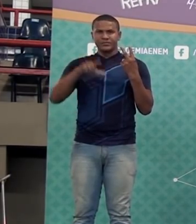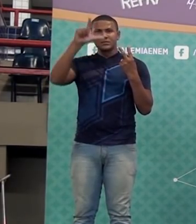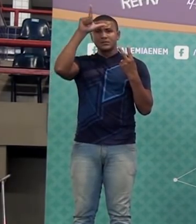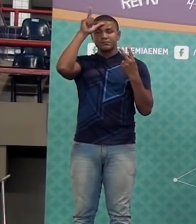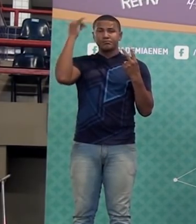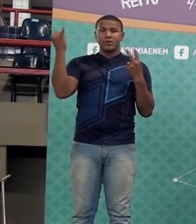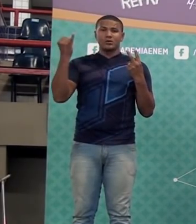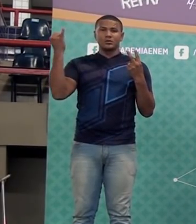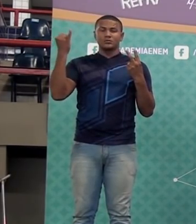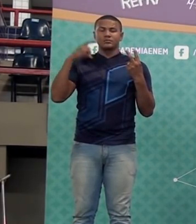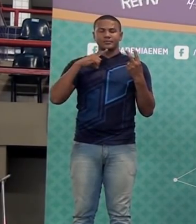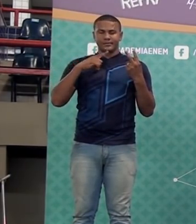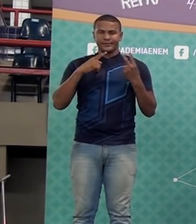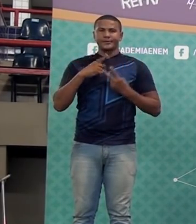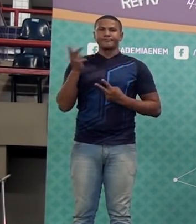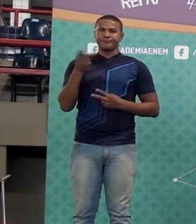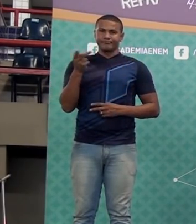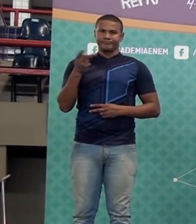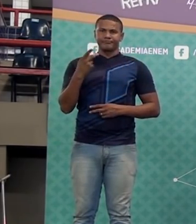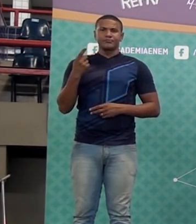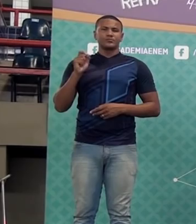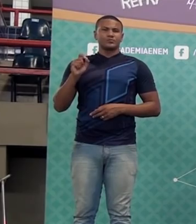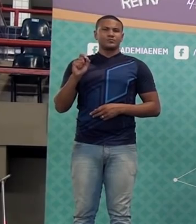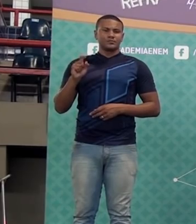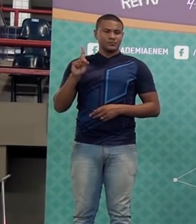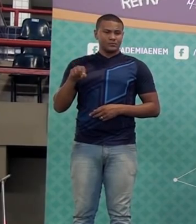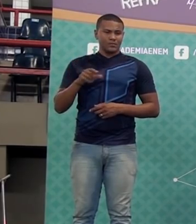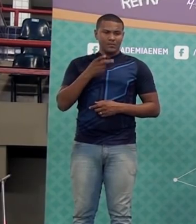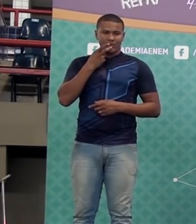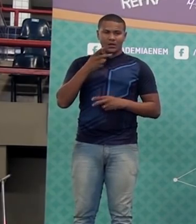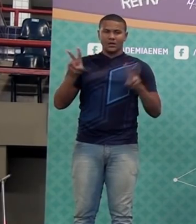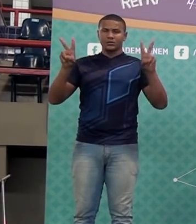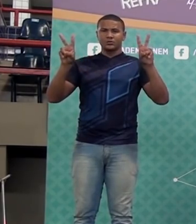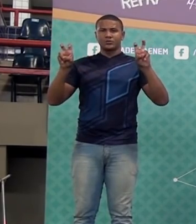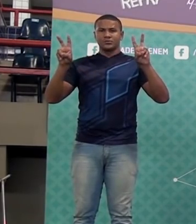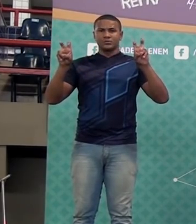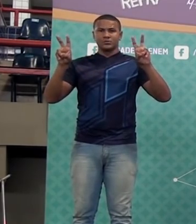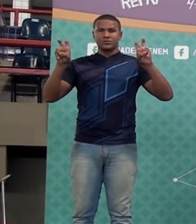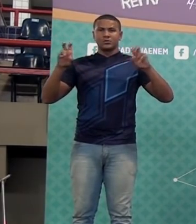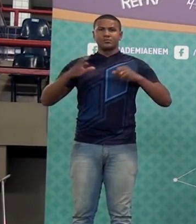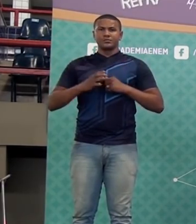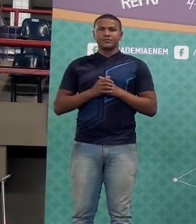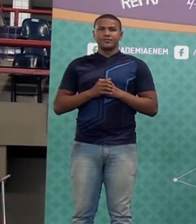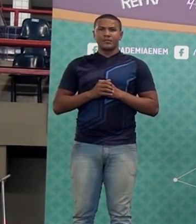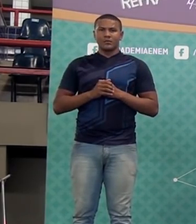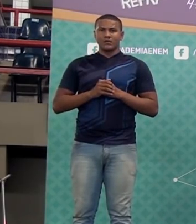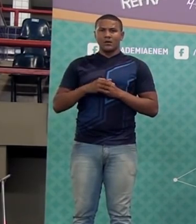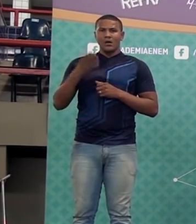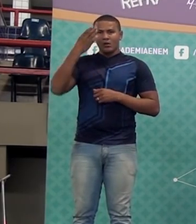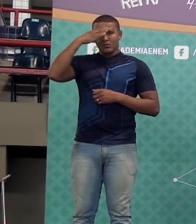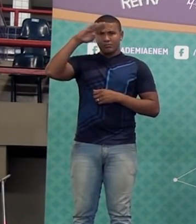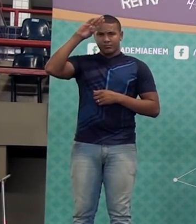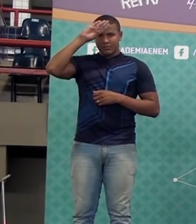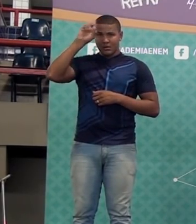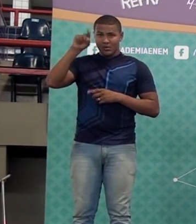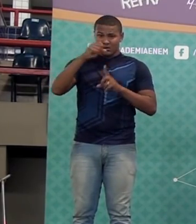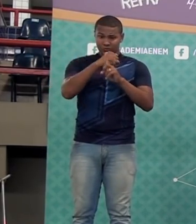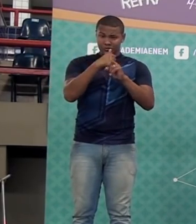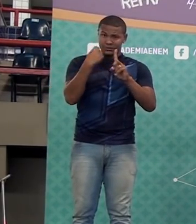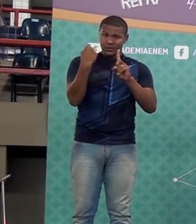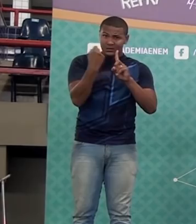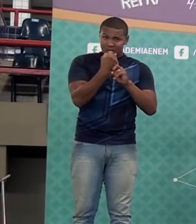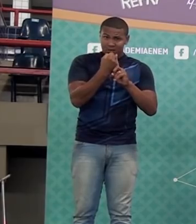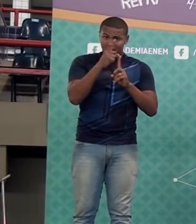item. O item fala a Revolução Cubana socialista em suas origens. Está errado. A